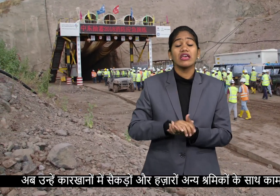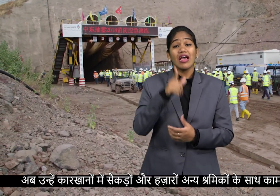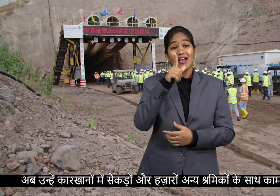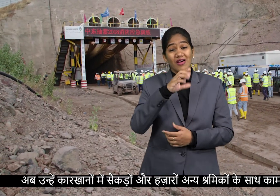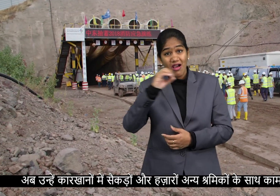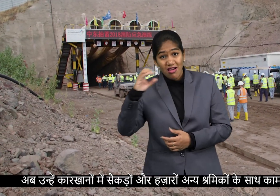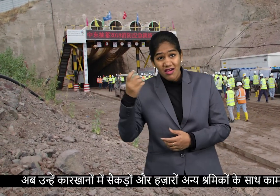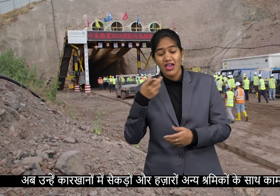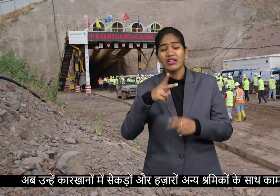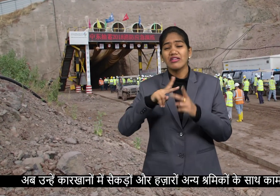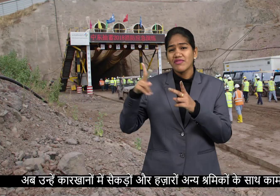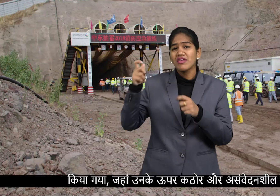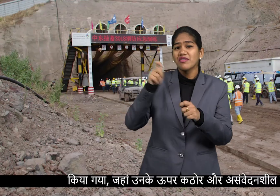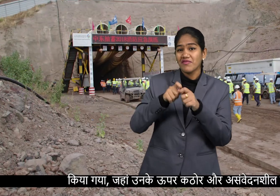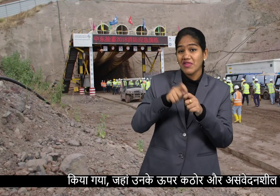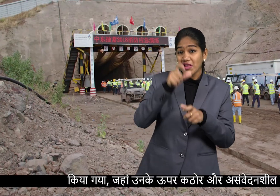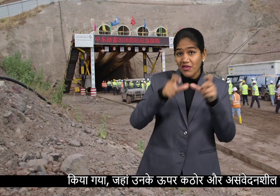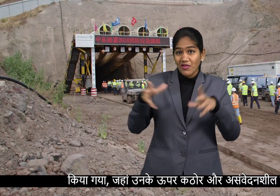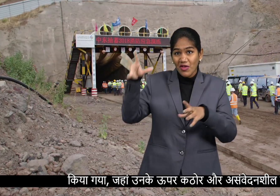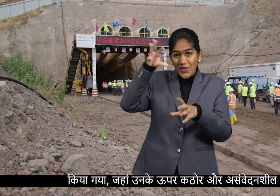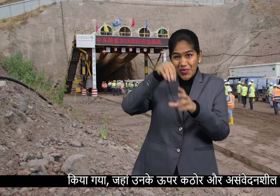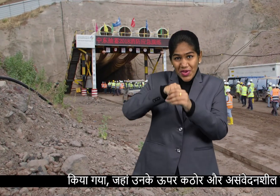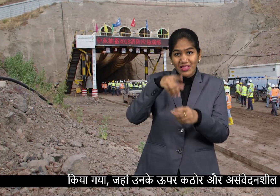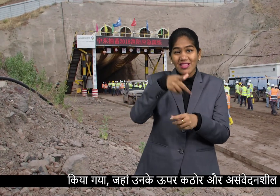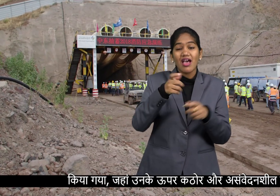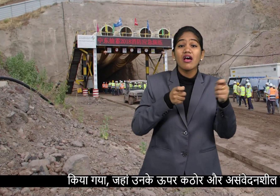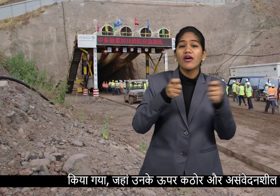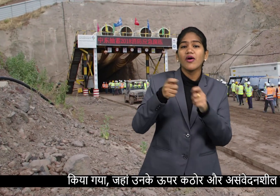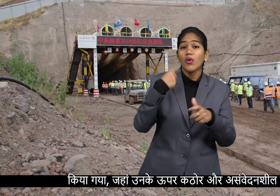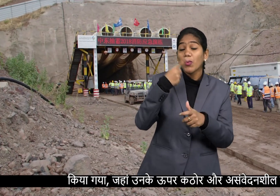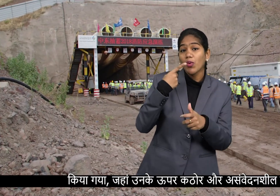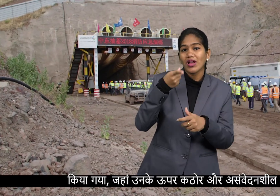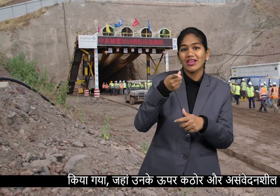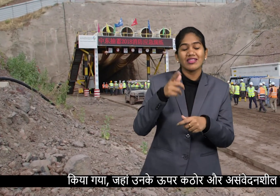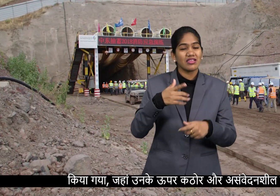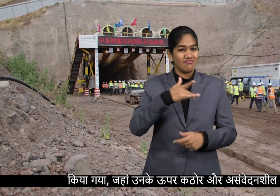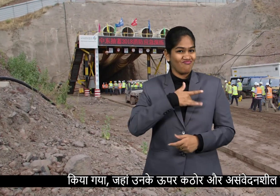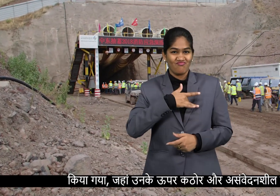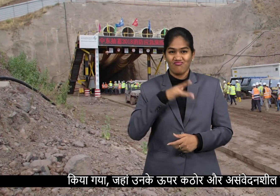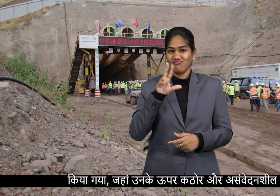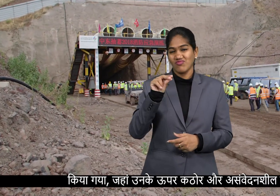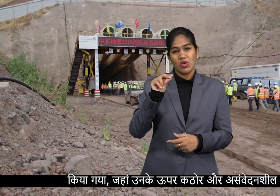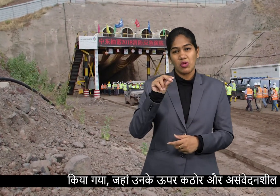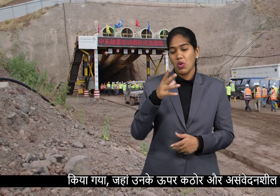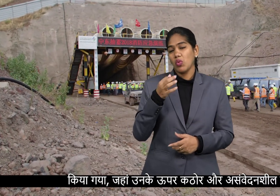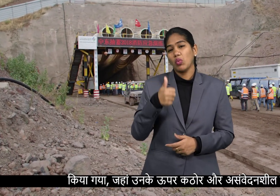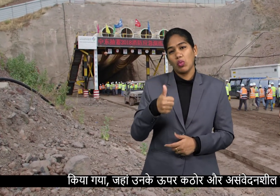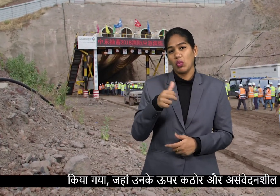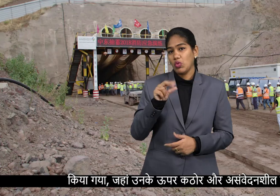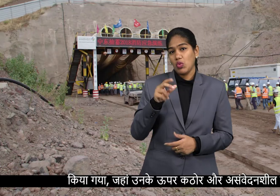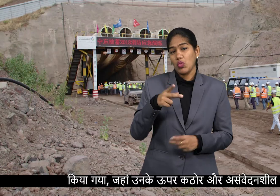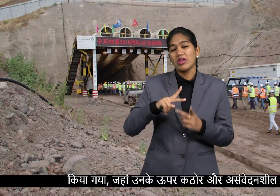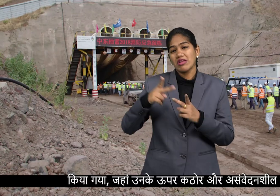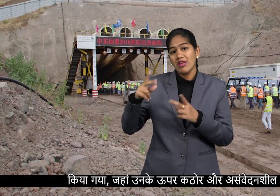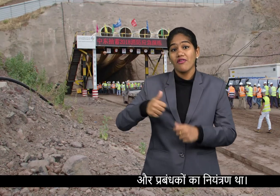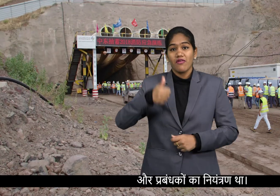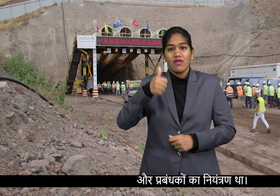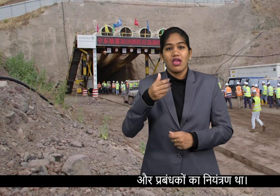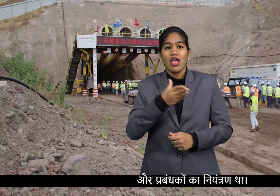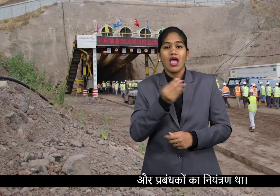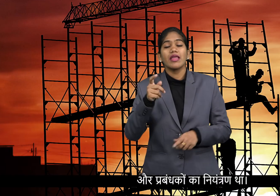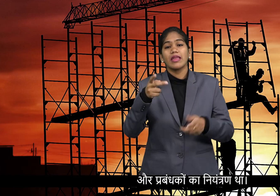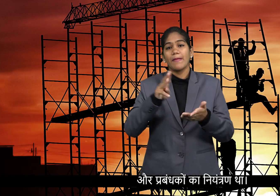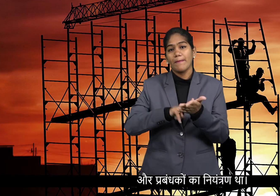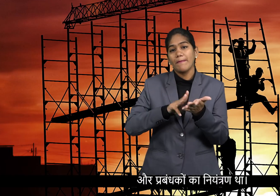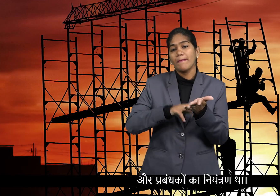करने के लिए मजबूर किया गया, जहां उनके ऊपर कठोर और असंवेदनशील पर्यवेक्षकों